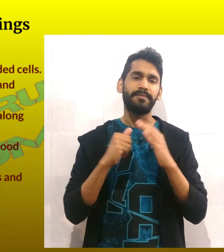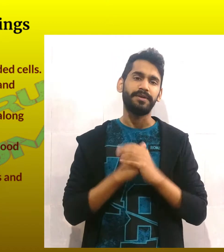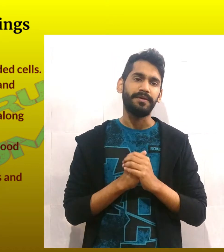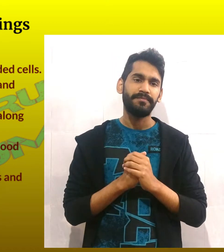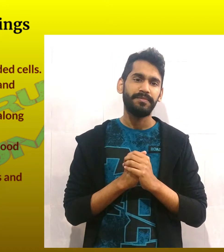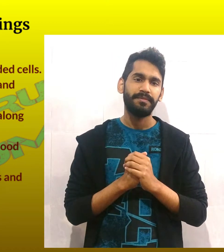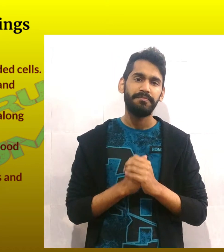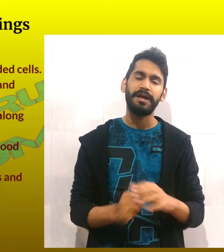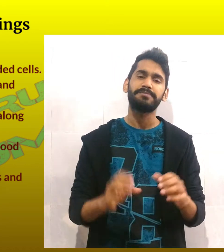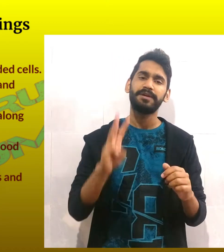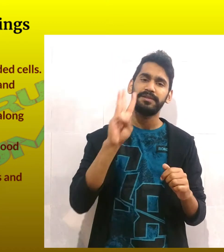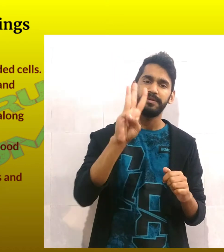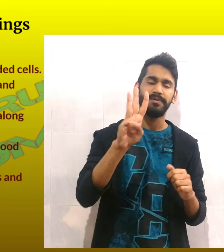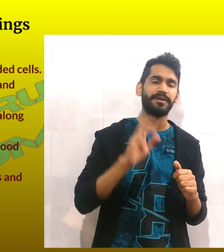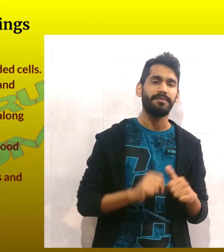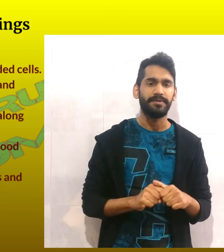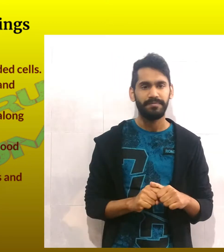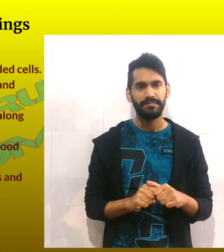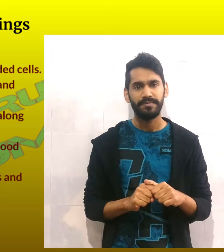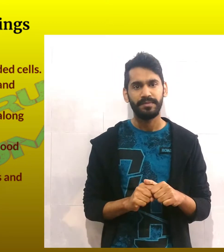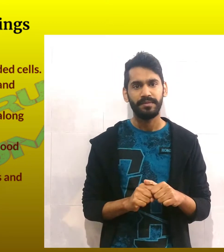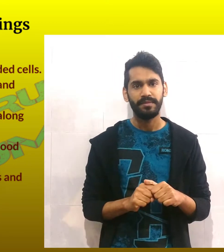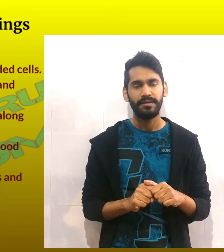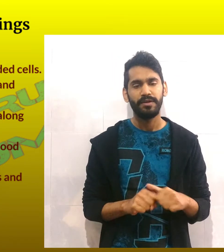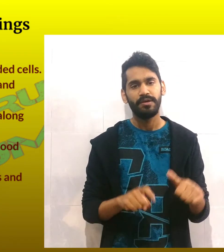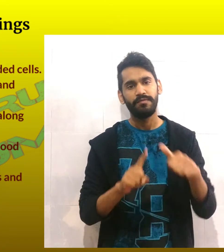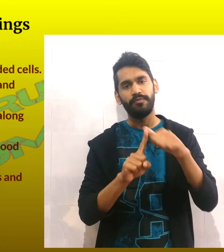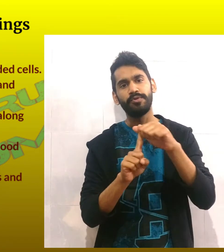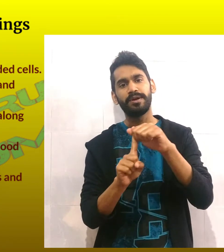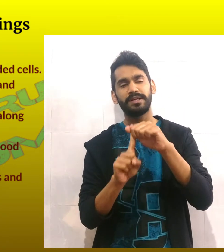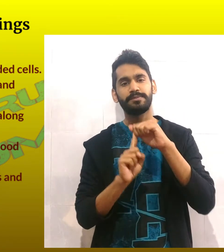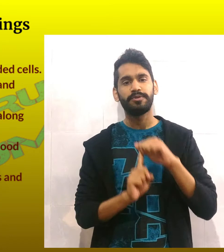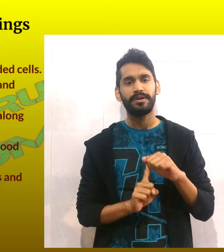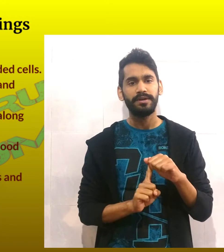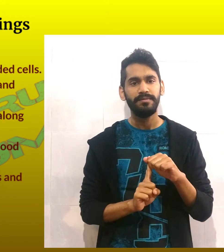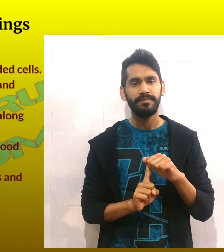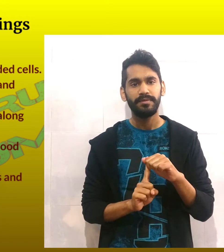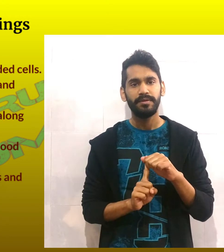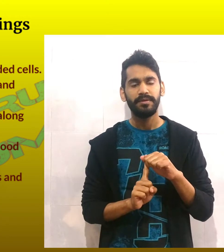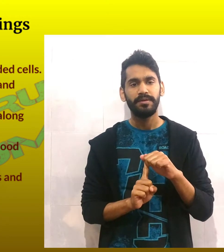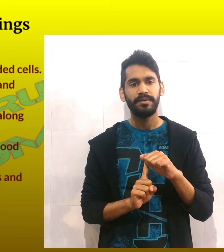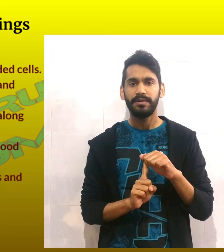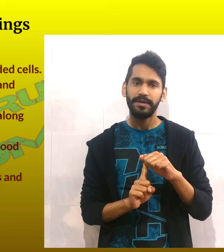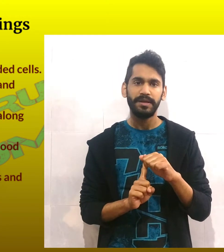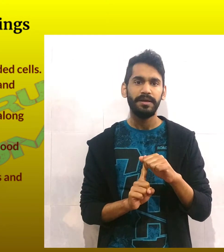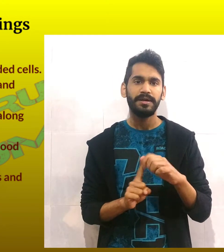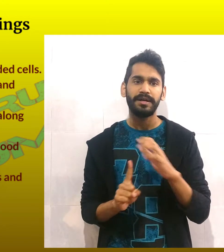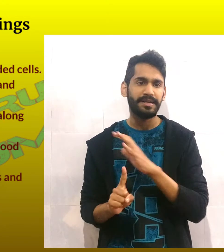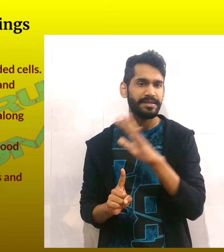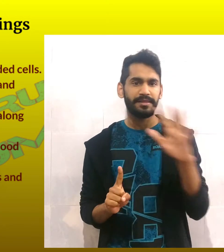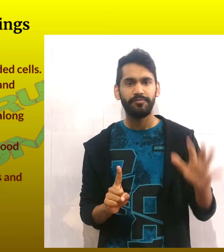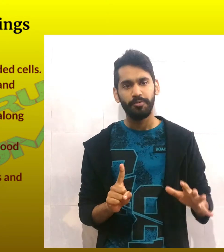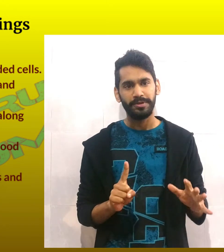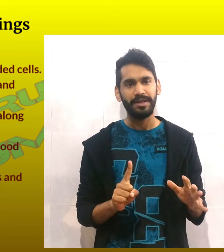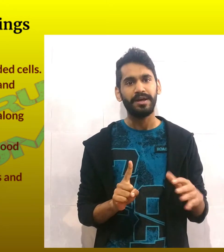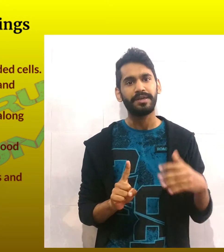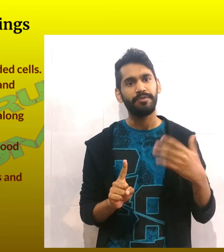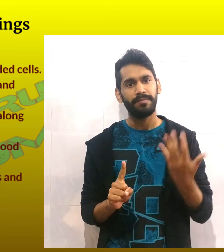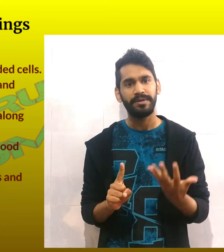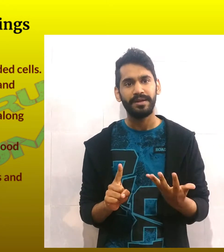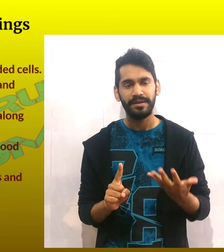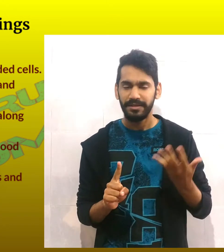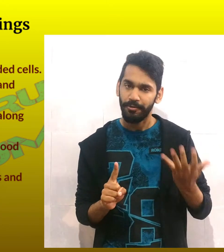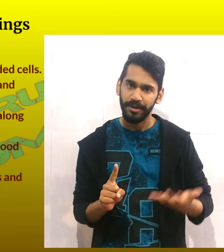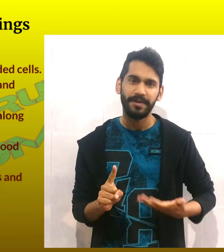प्लाज्मा का काम क्या है? प्लाज्मा के 3 मेन काम है। फूड ट्रांसपोर्ट करना, ठीक है, हर एक सेल तक फूड पहुंचाना ताकि